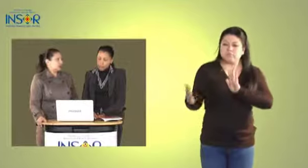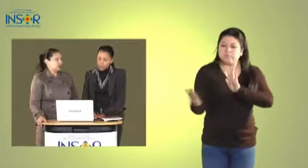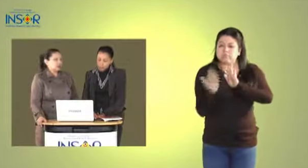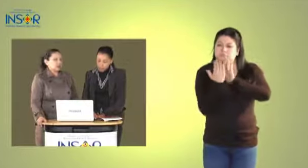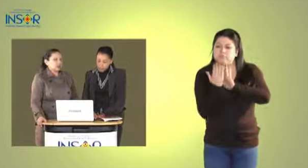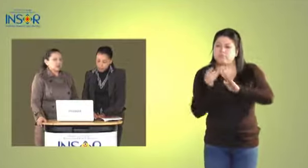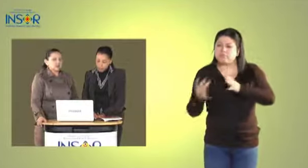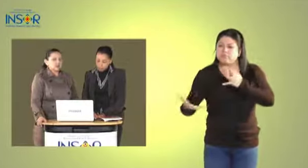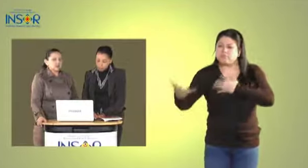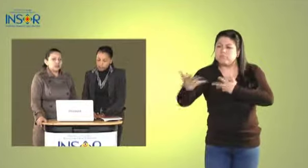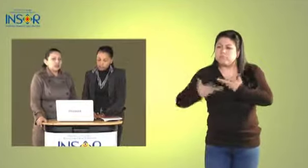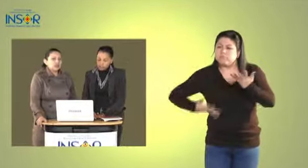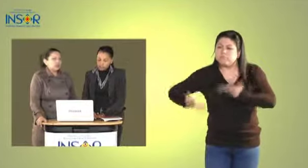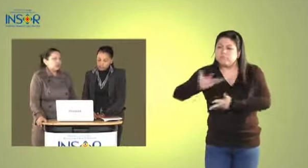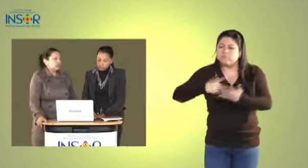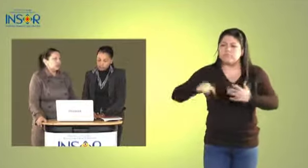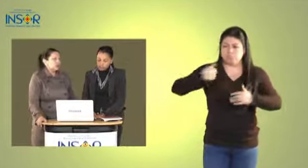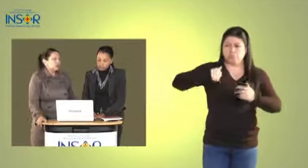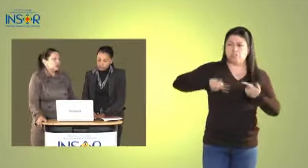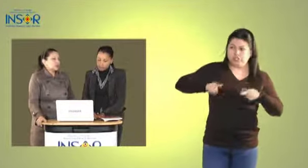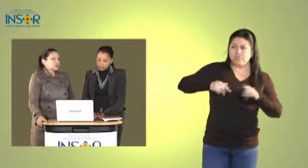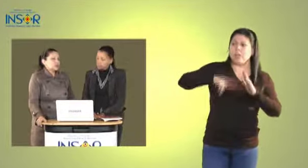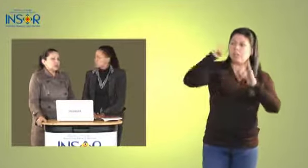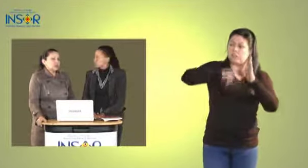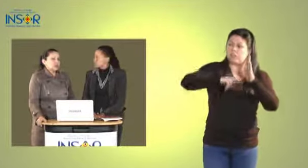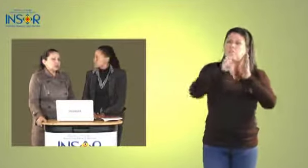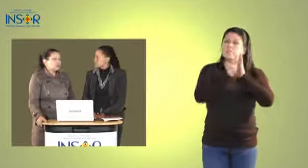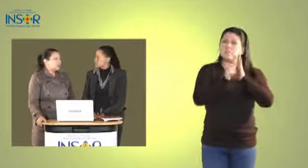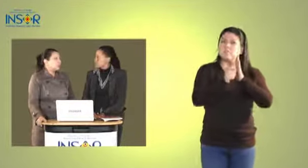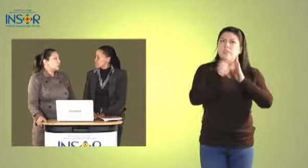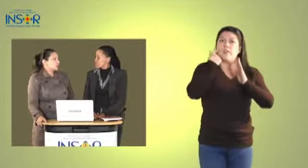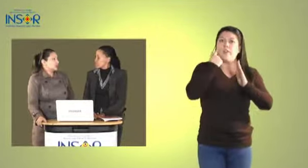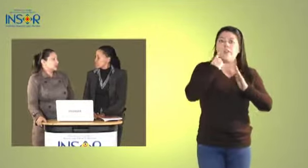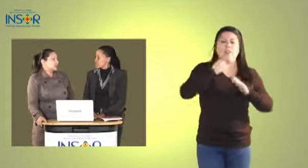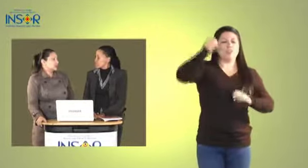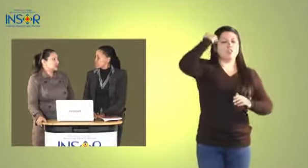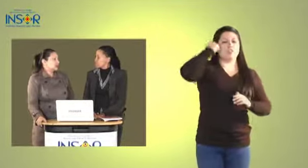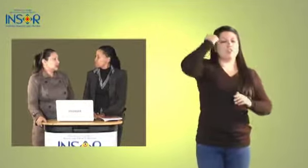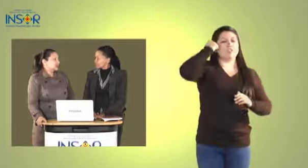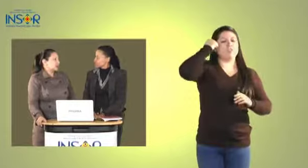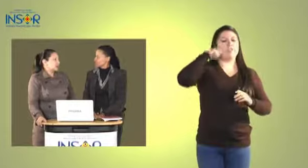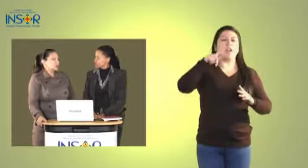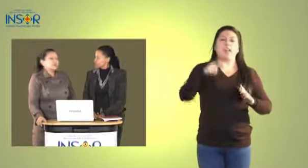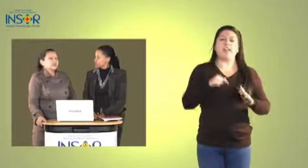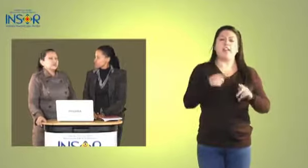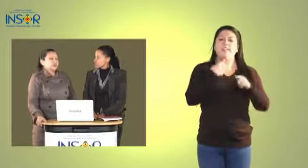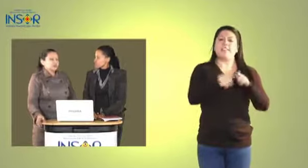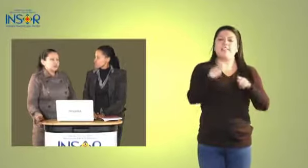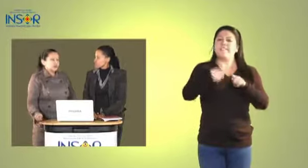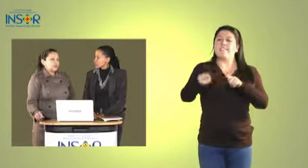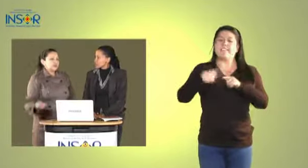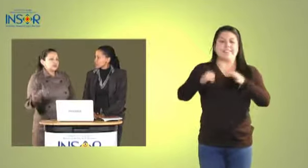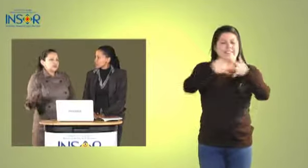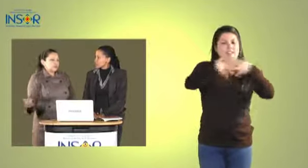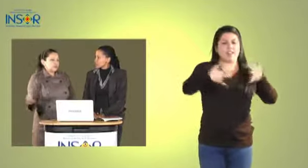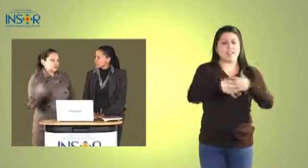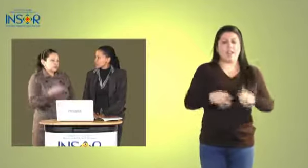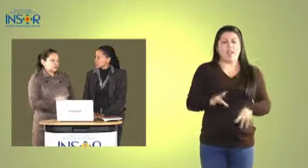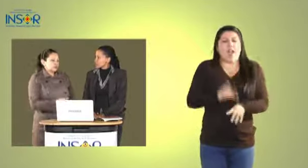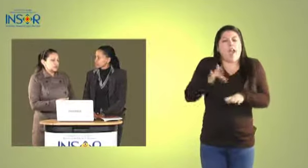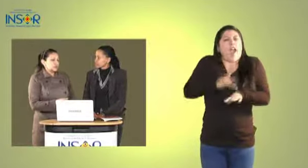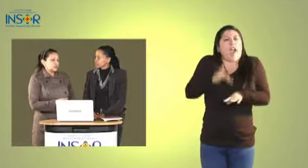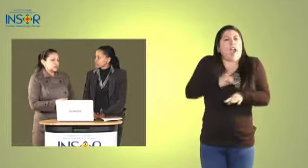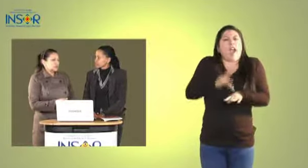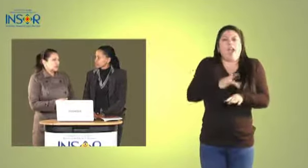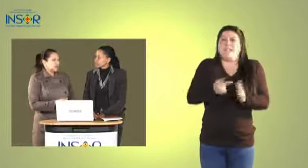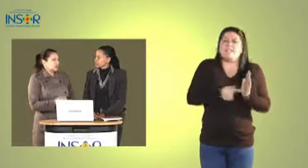al uso de la lectura y la escritura, que el docente cuando va a aprender una clase usa diferentes textos. textos. Eso motiva mucho si él trae los